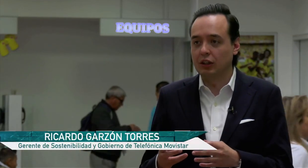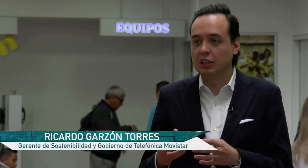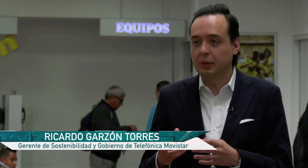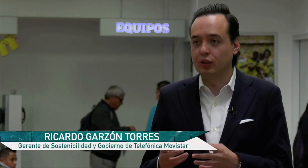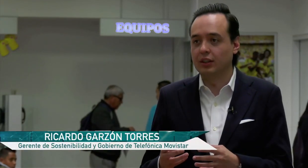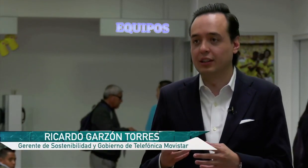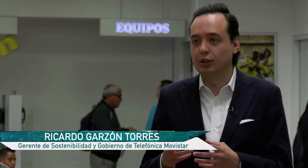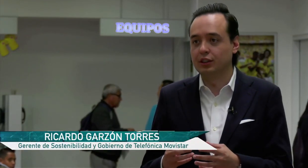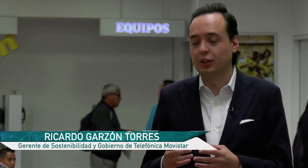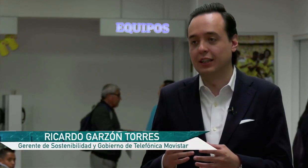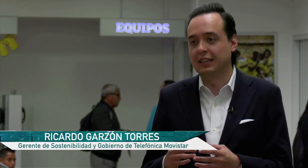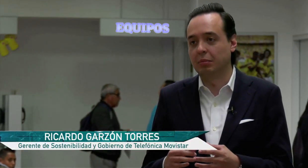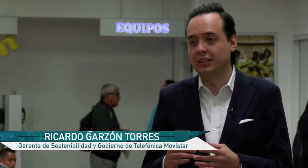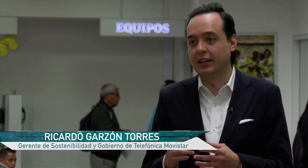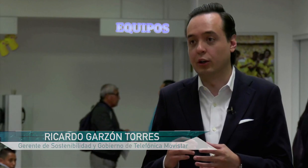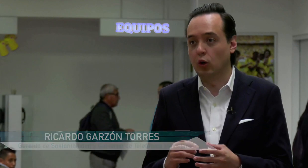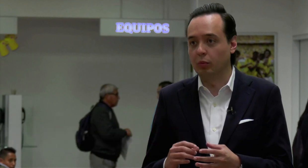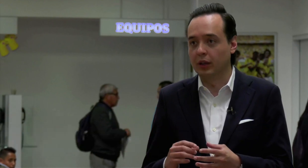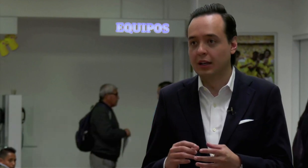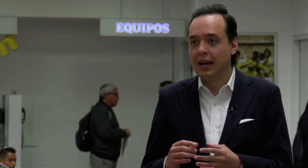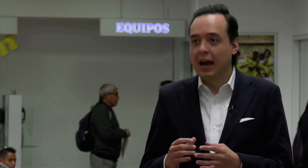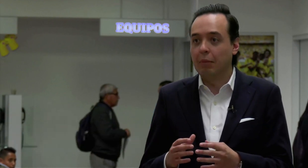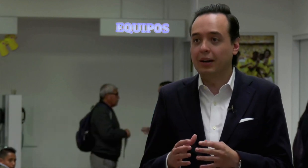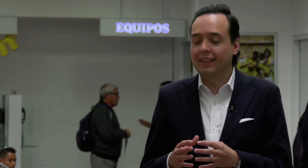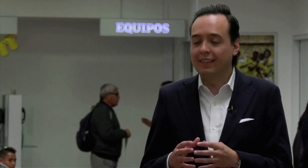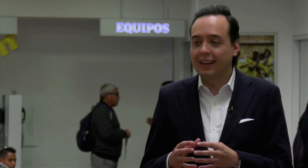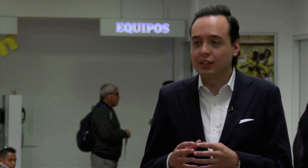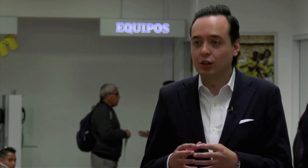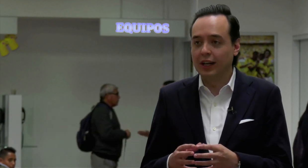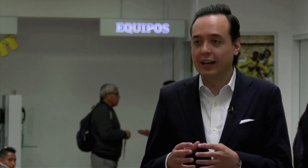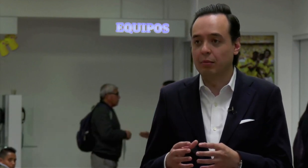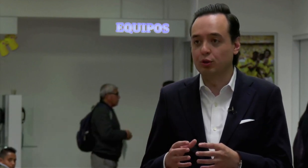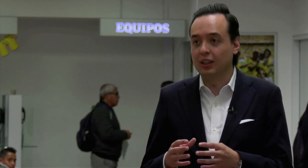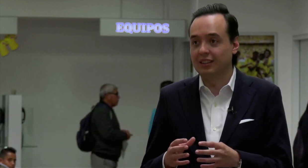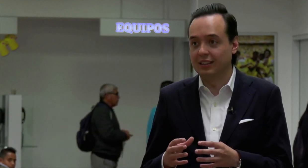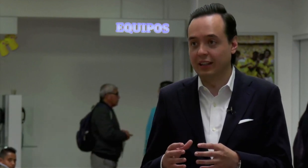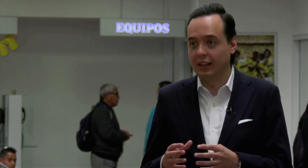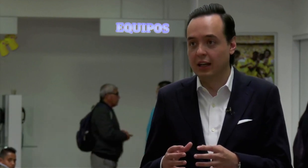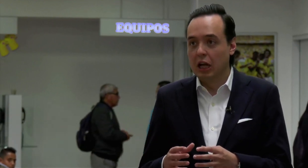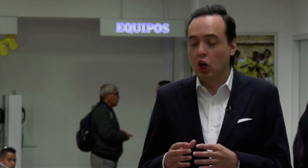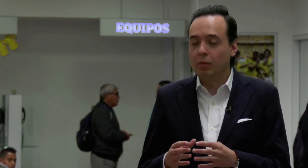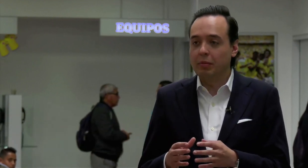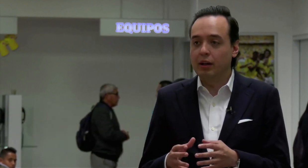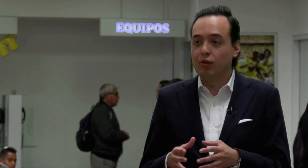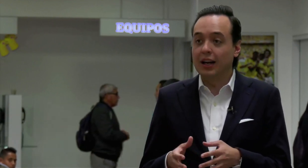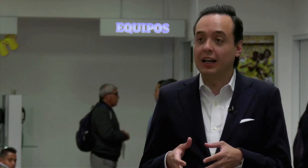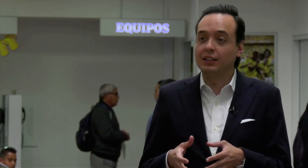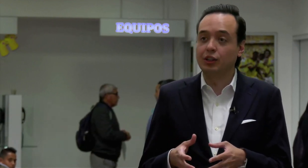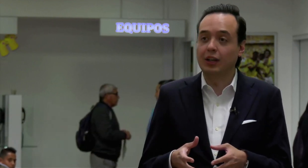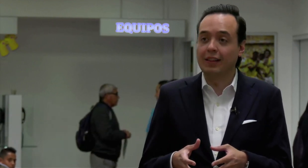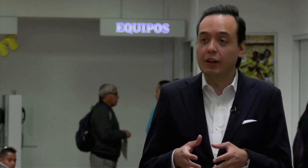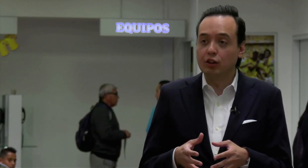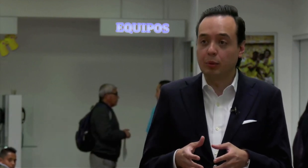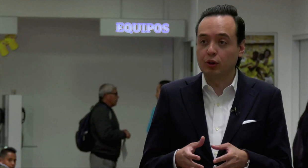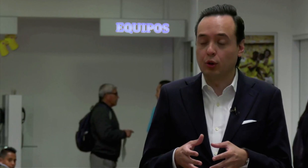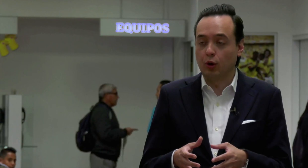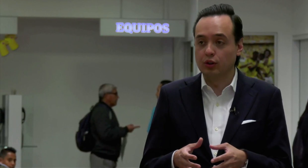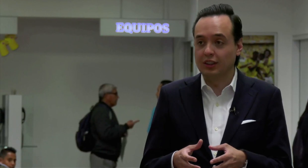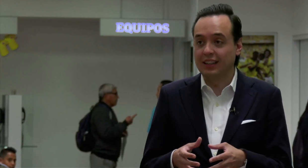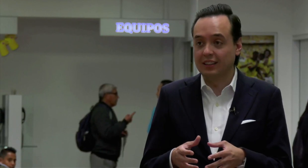las personas en condición de discapacidad en Colombia. A partir de eso generamos una estrategia. Lo primero fue la creación de dos protocolos de